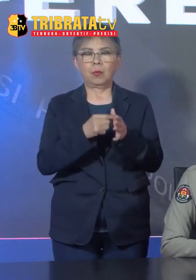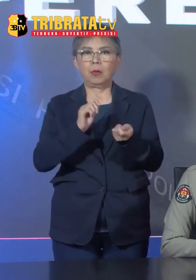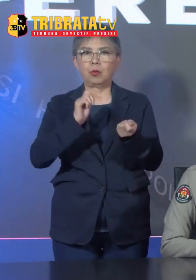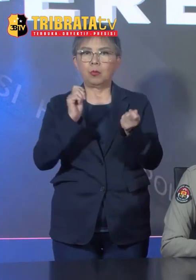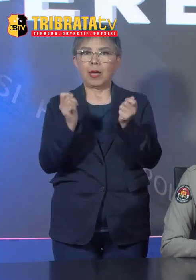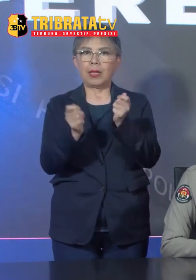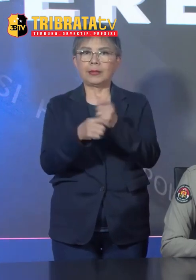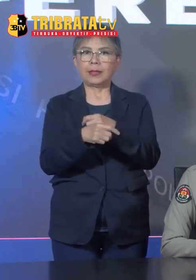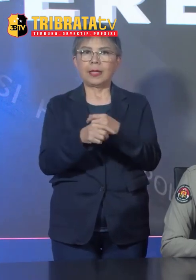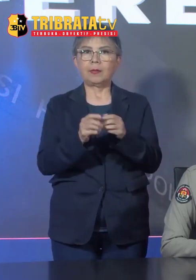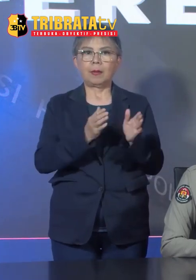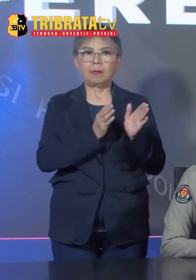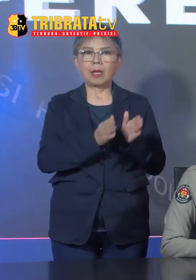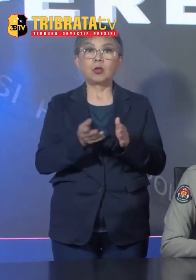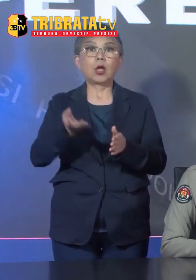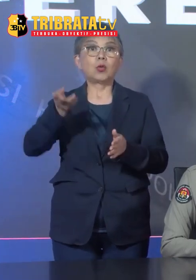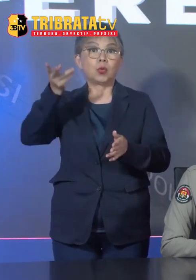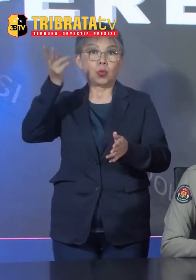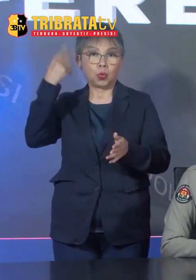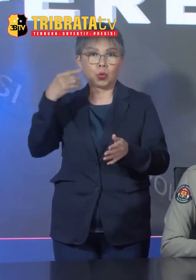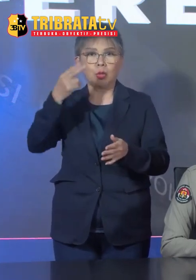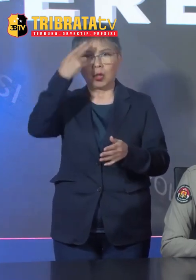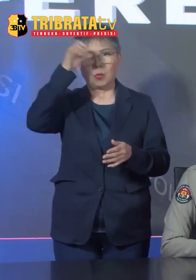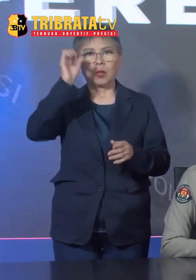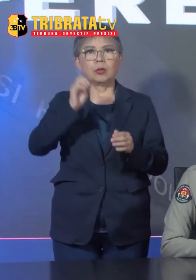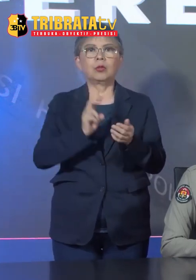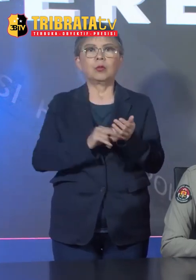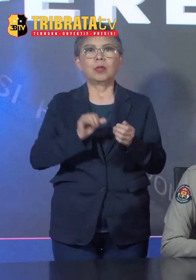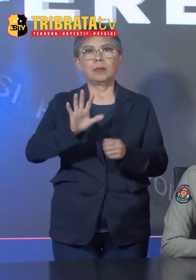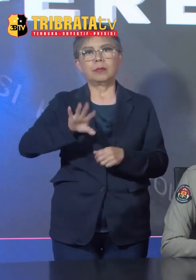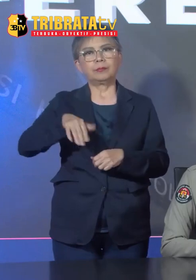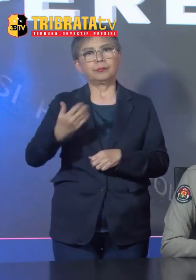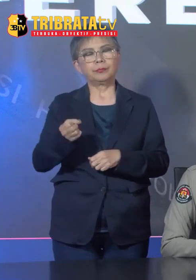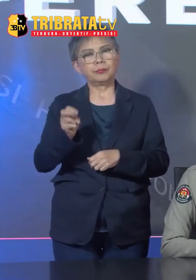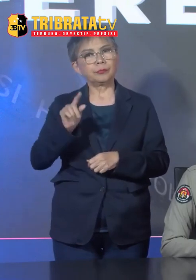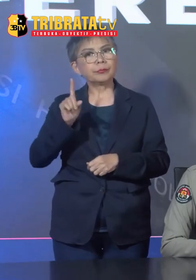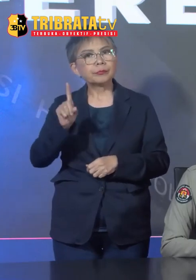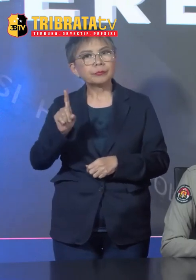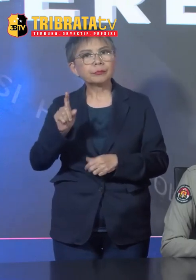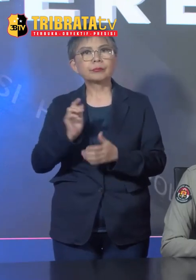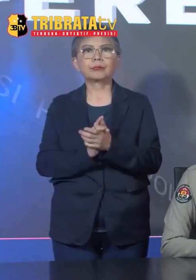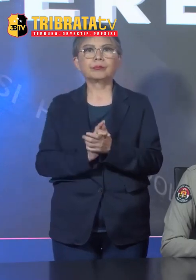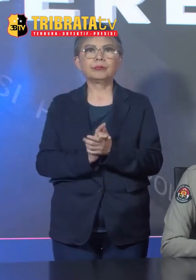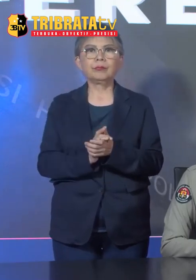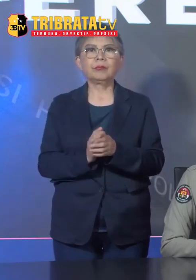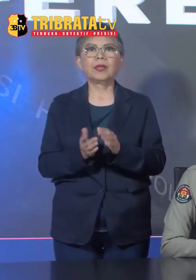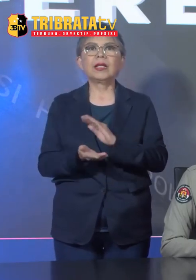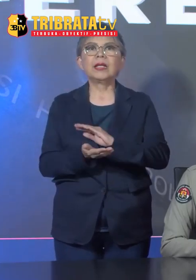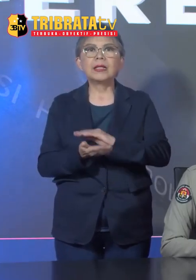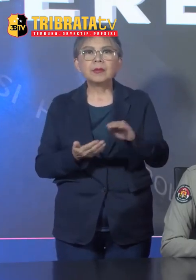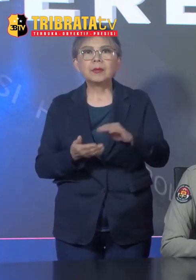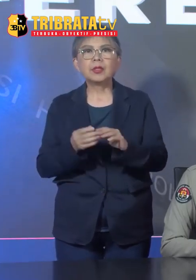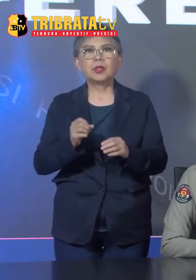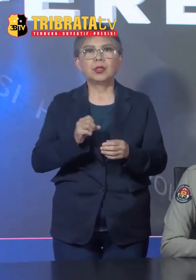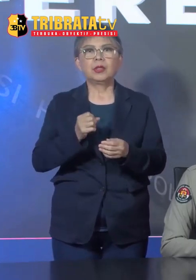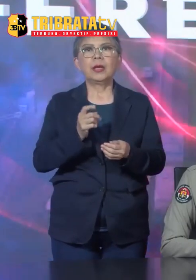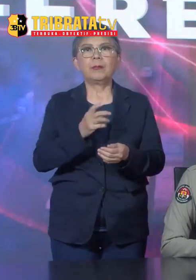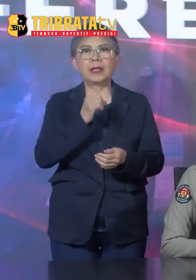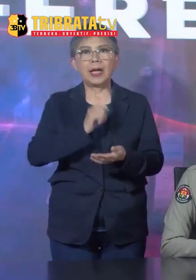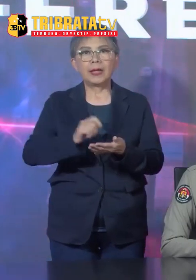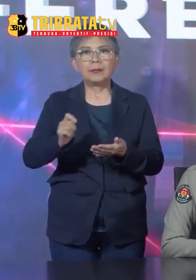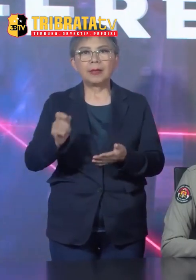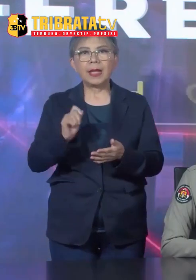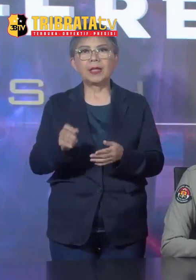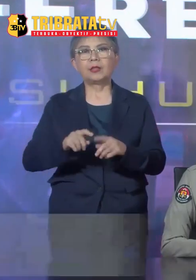perubahan atas peraturan kepolisian nomor 5 tahun 2021 tentang penerbitan dan